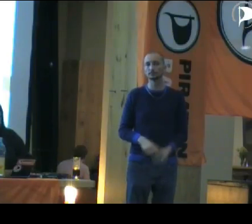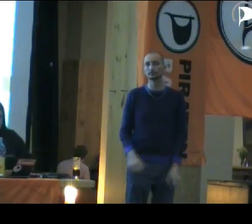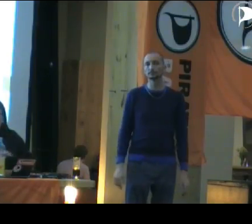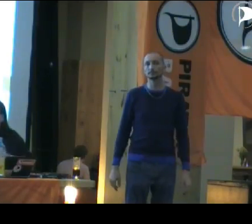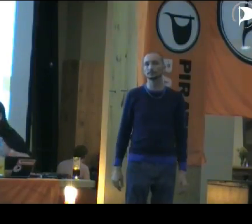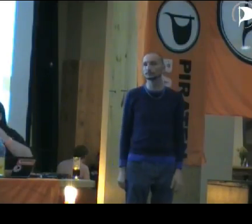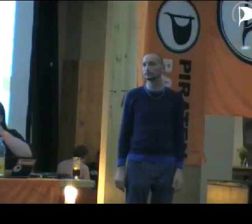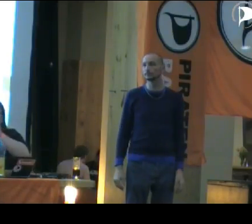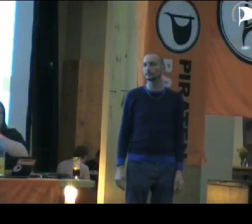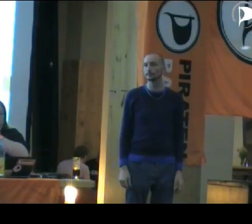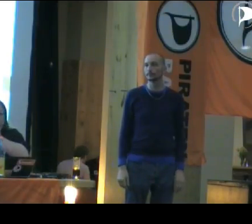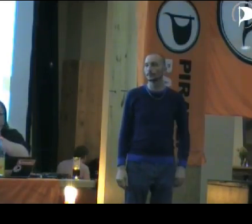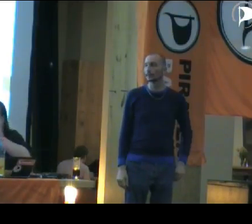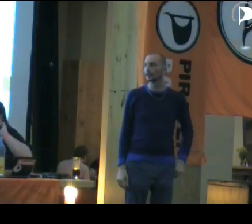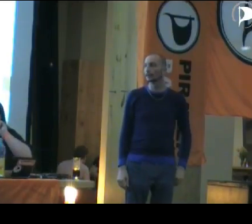14